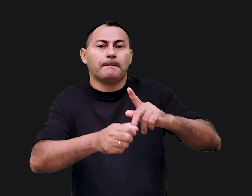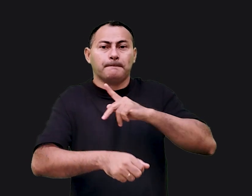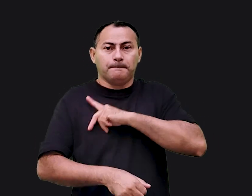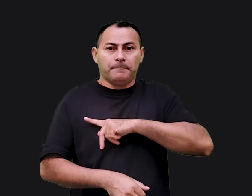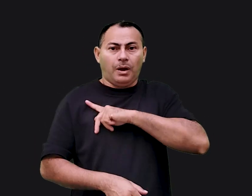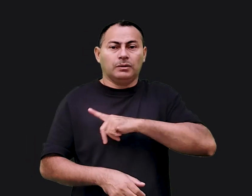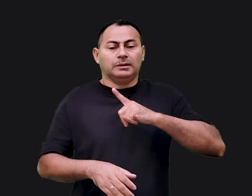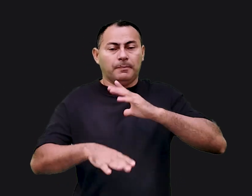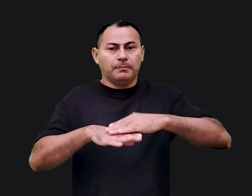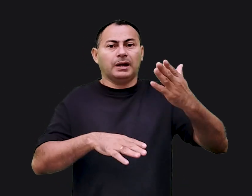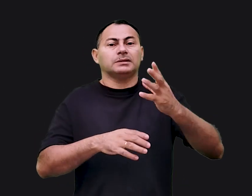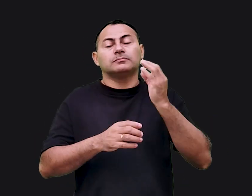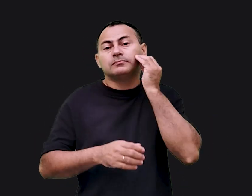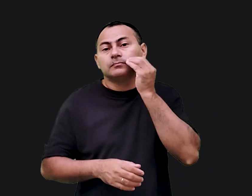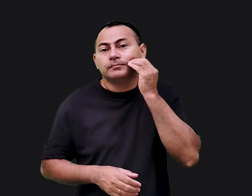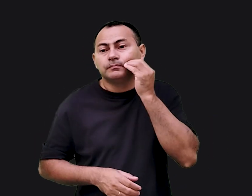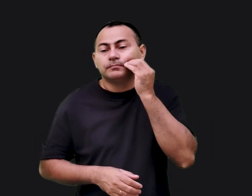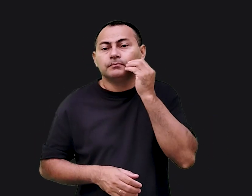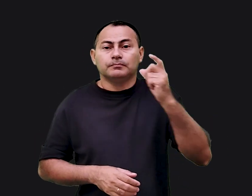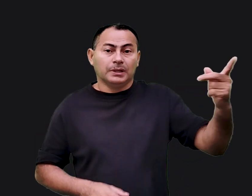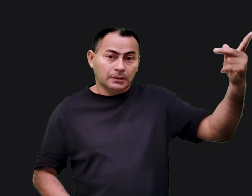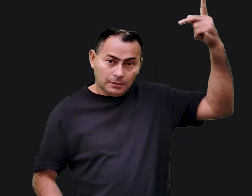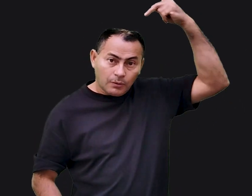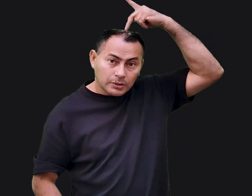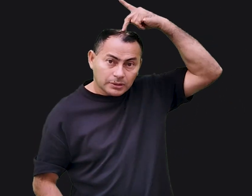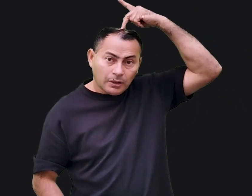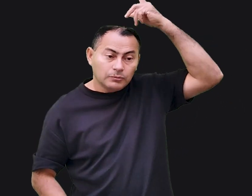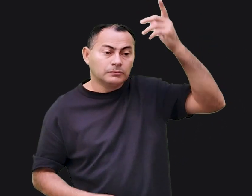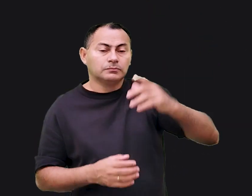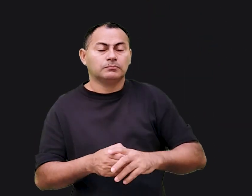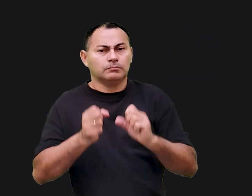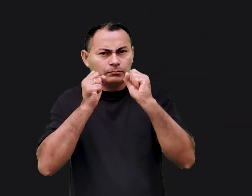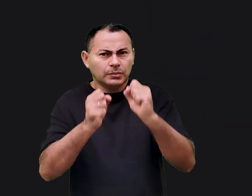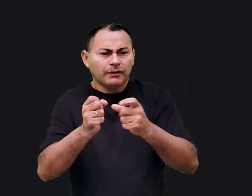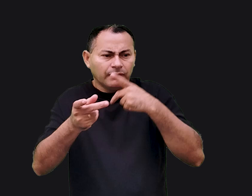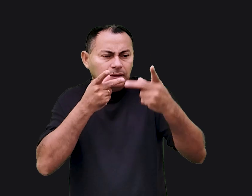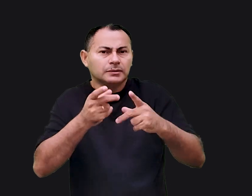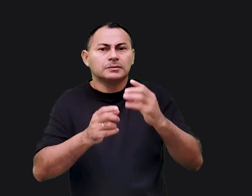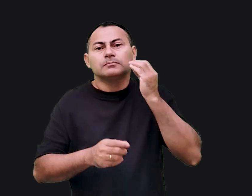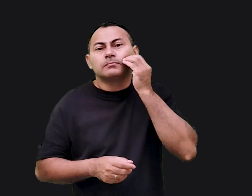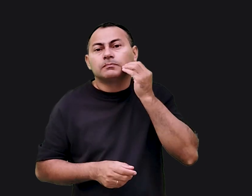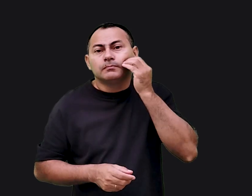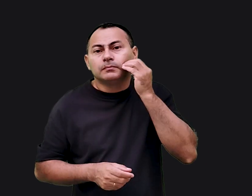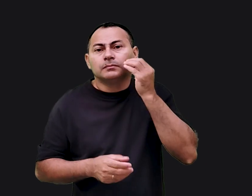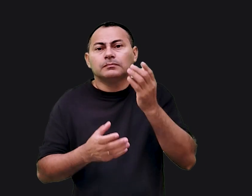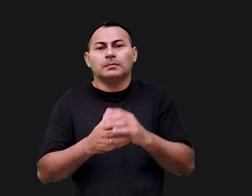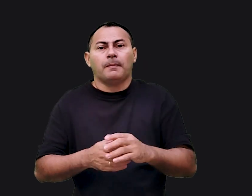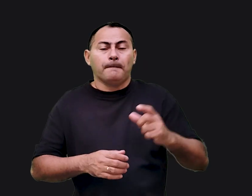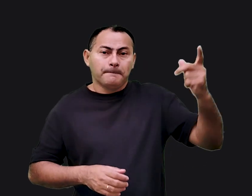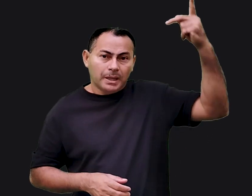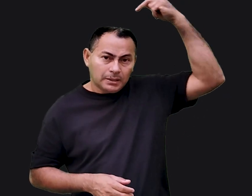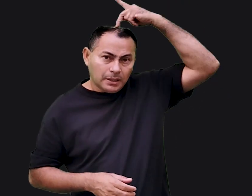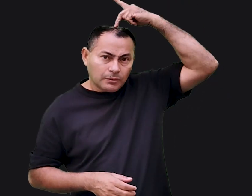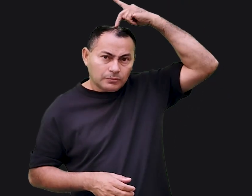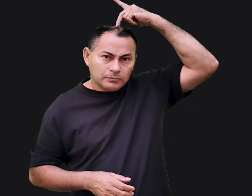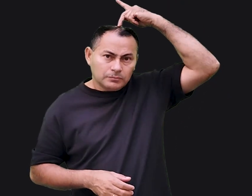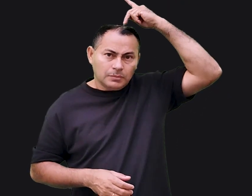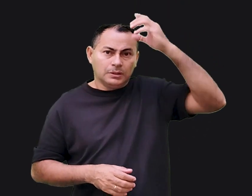Paulo teve mais uma experiência Pentecostal poderíamos até chamar essa experiência de o Pentecostes de